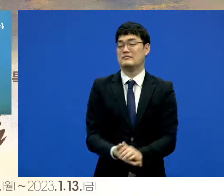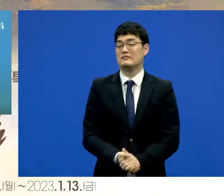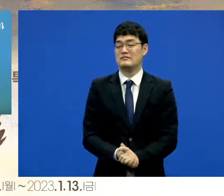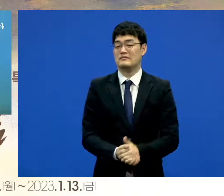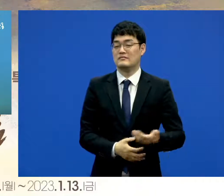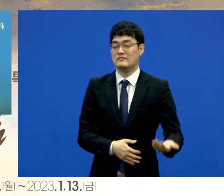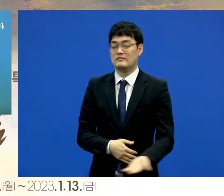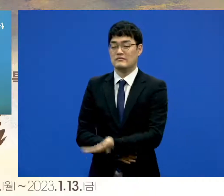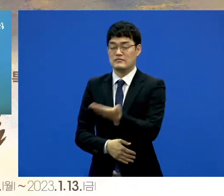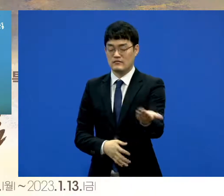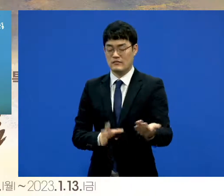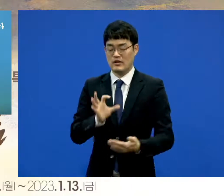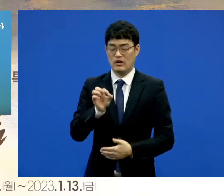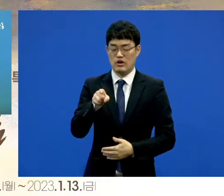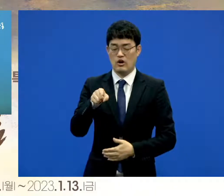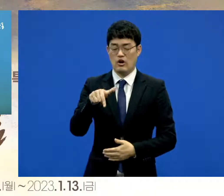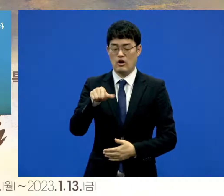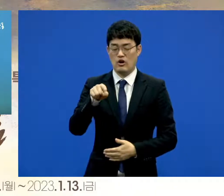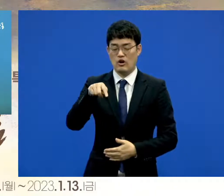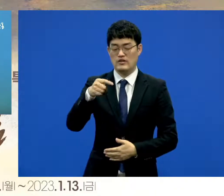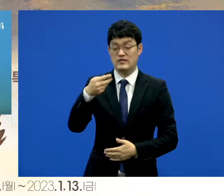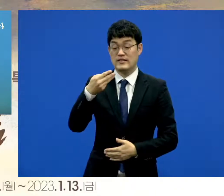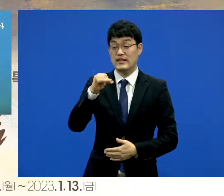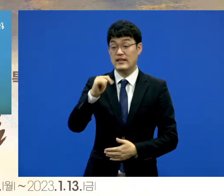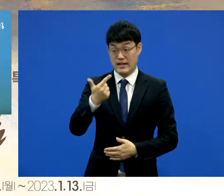다 해보고 돌아가고 싶은 생각이 했다는 거예요.